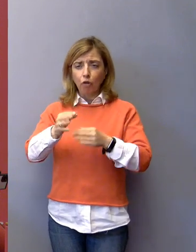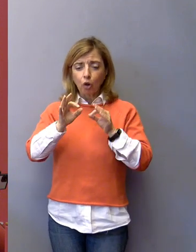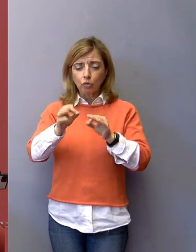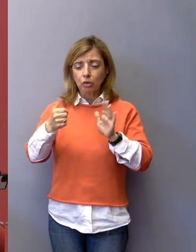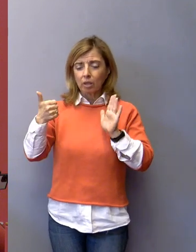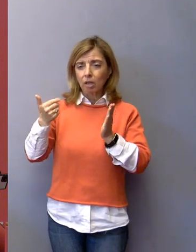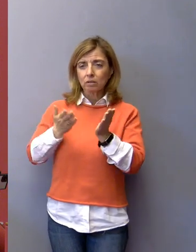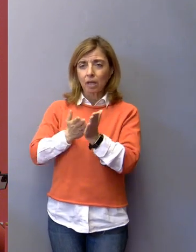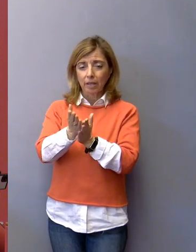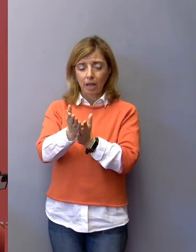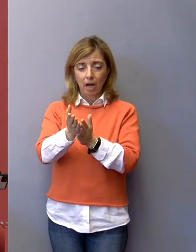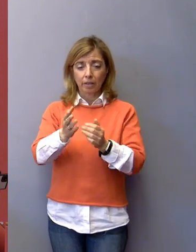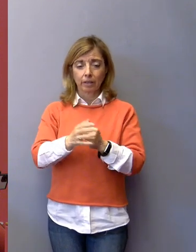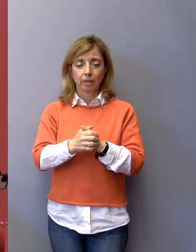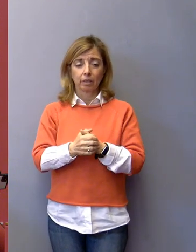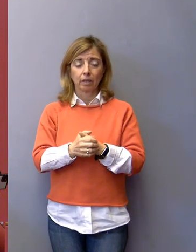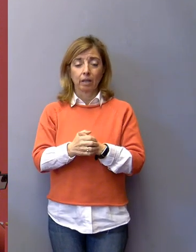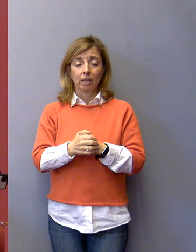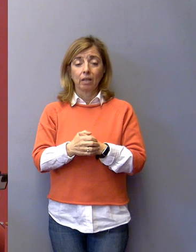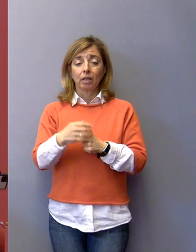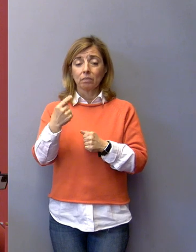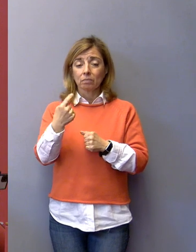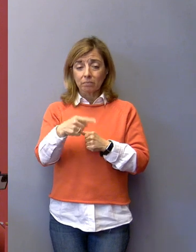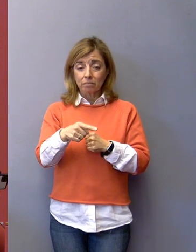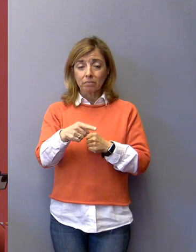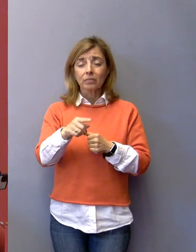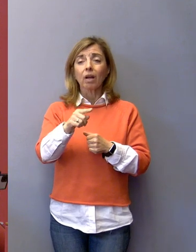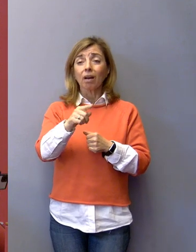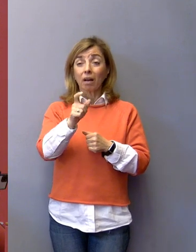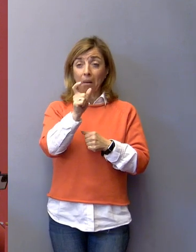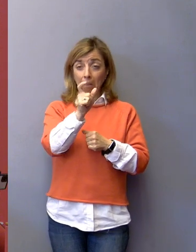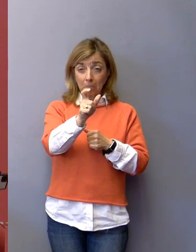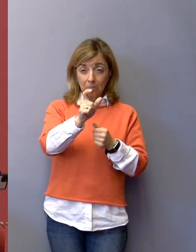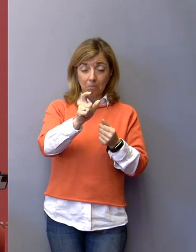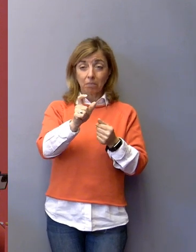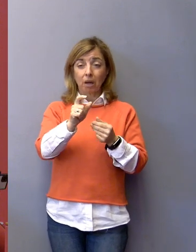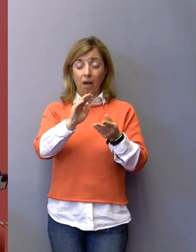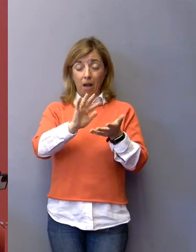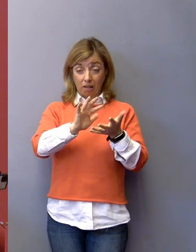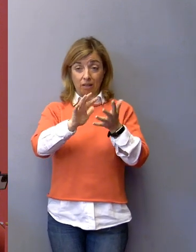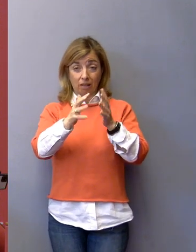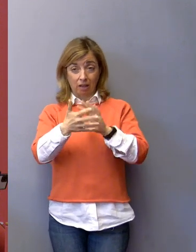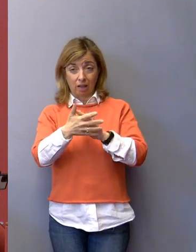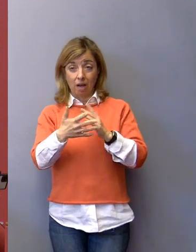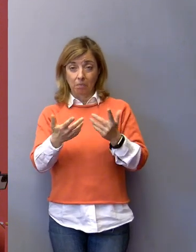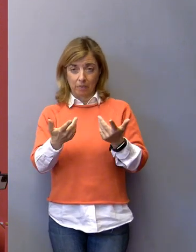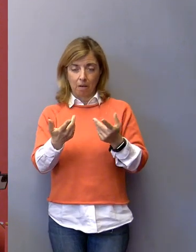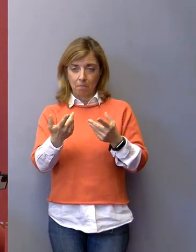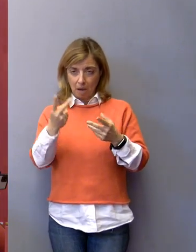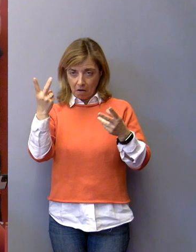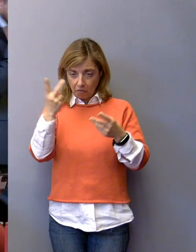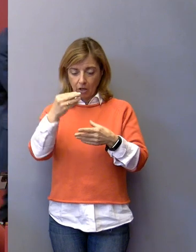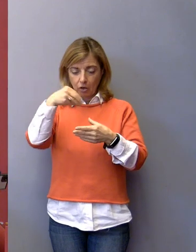cambiare un sostantivo il problema però fa cambiare la sostanza di questa delibera soprattutto danneggia altre persone